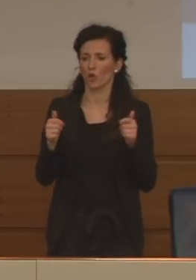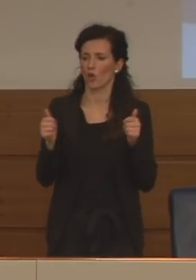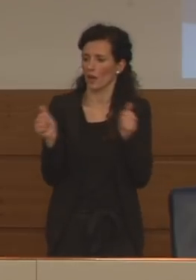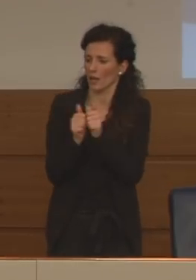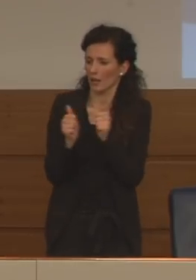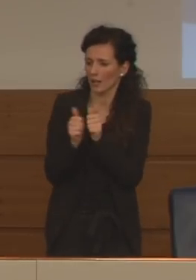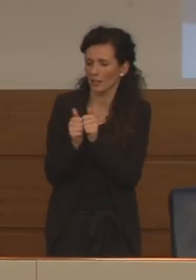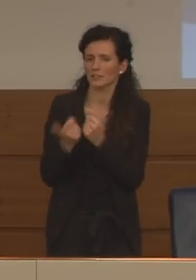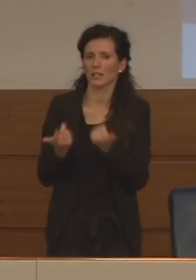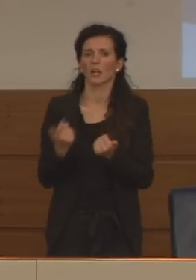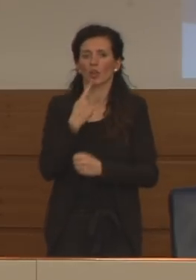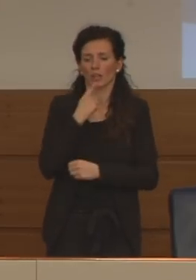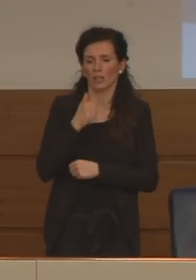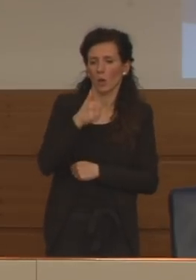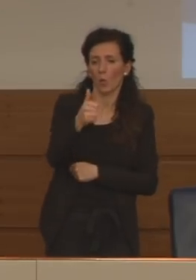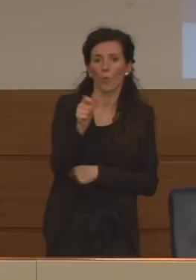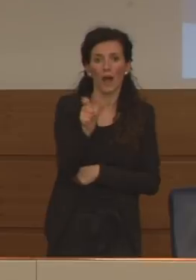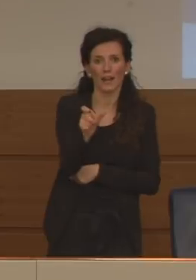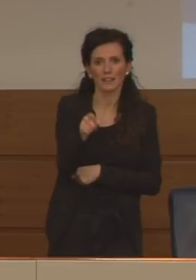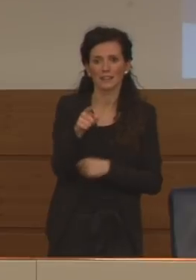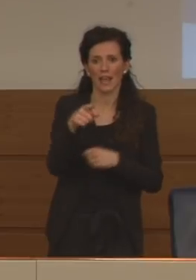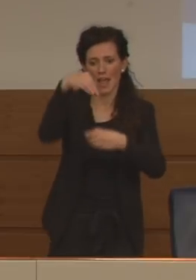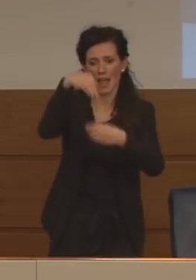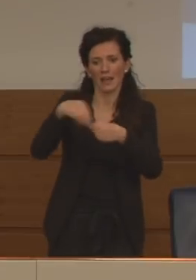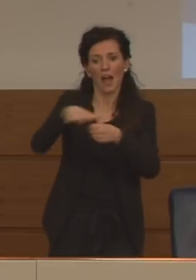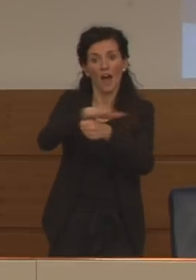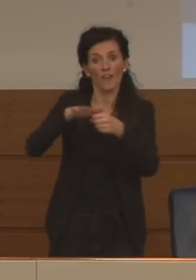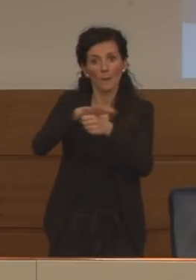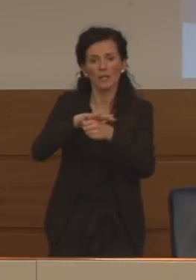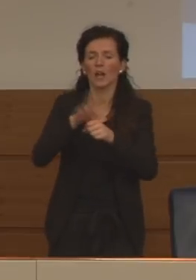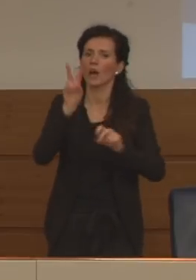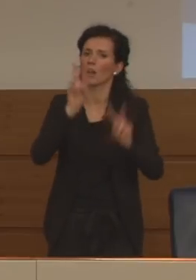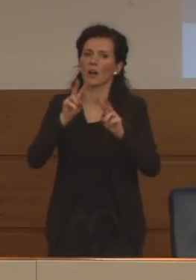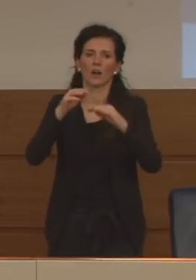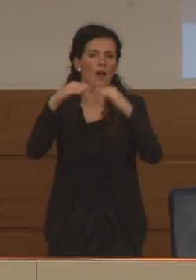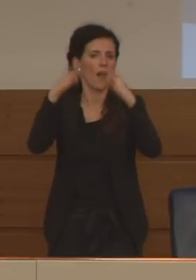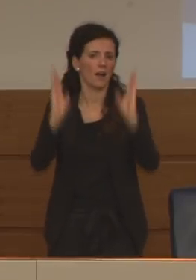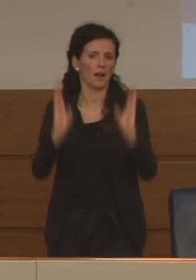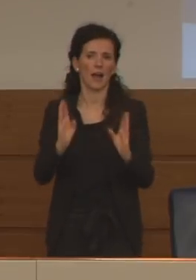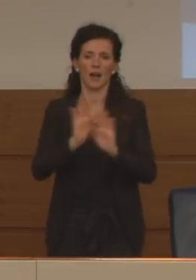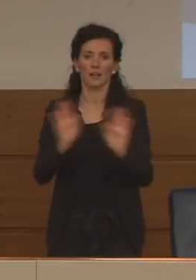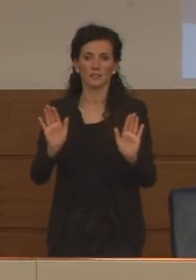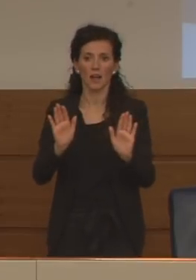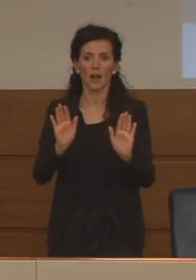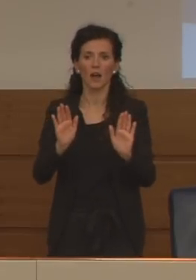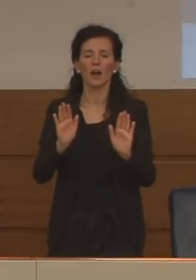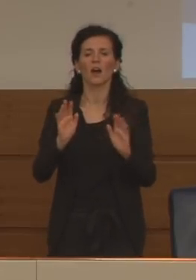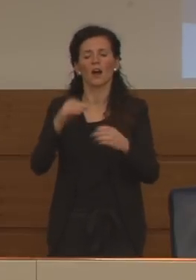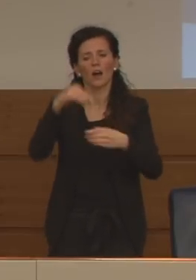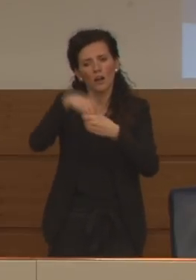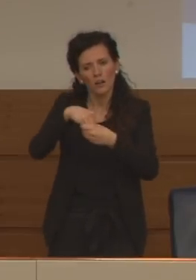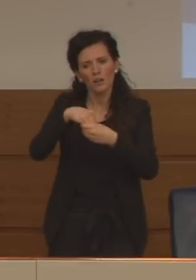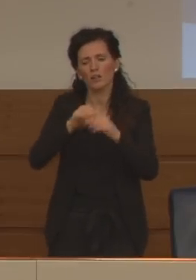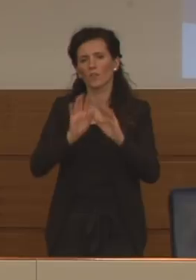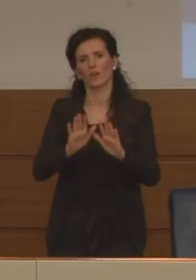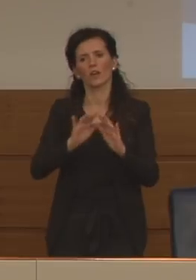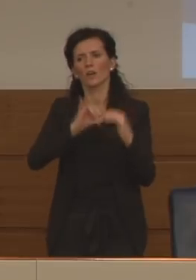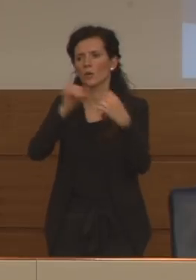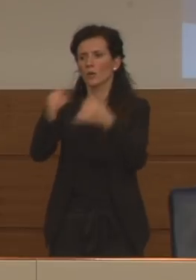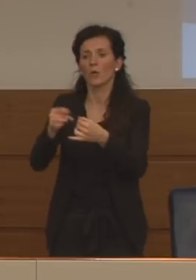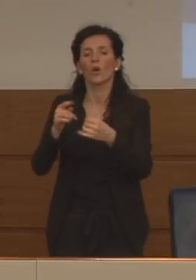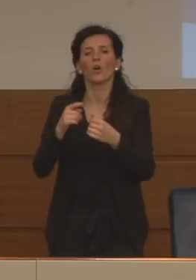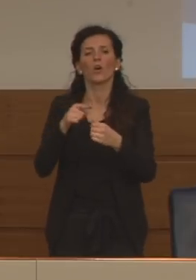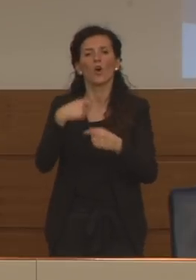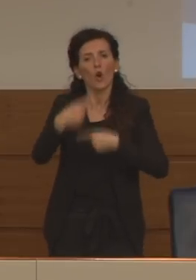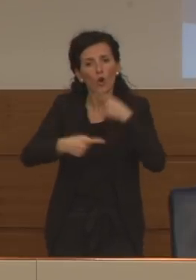te con le loro famiglie a casa stiano a casa mantengano questo rapporto di 40 questa dimensione di quarantena è